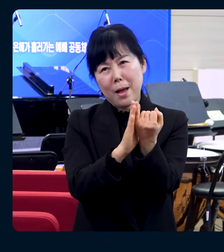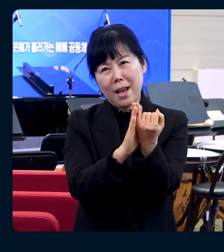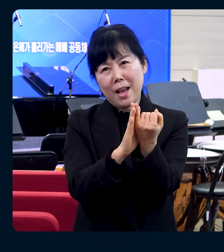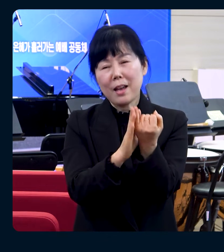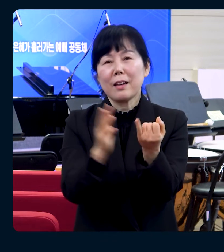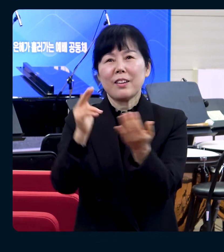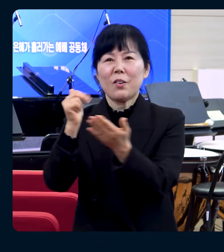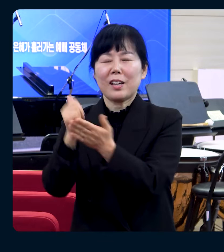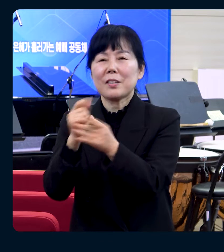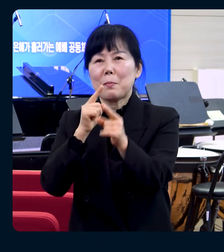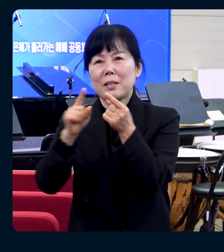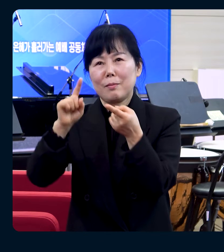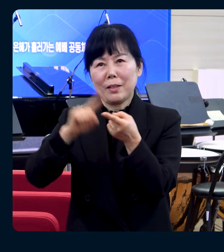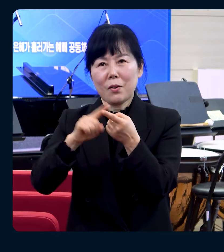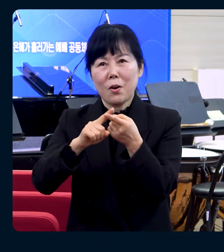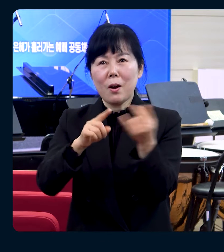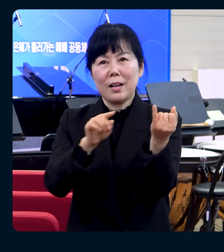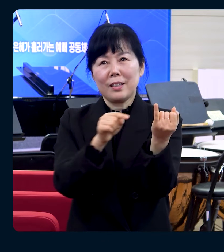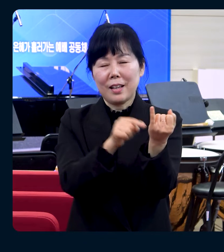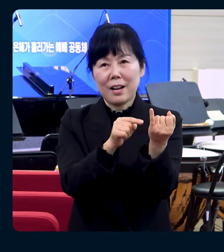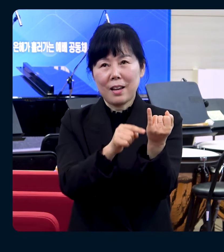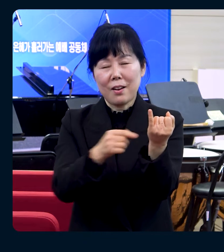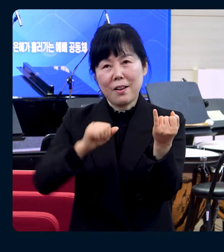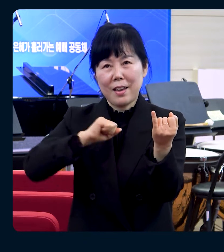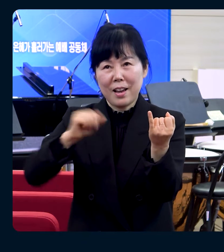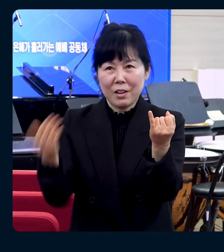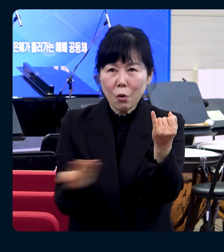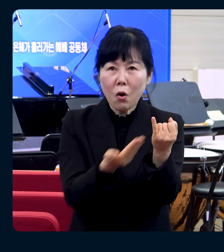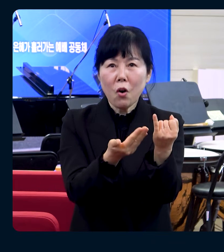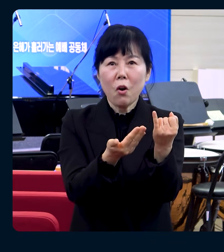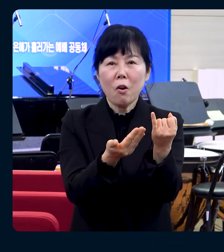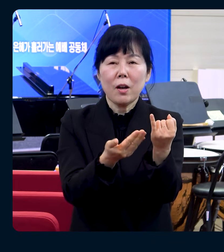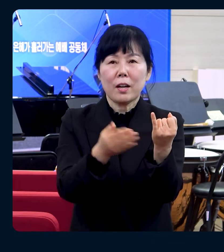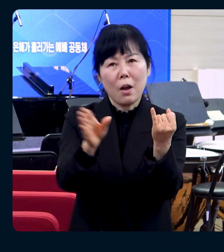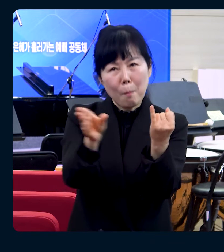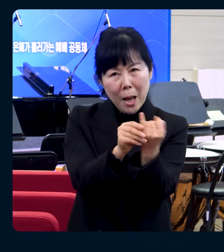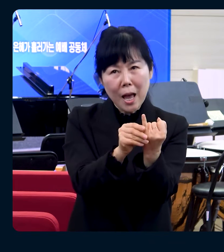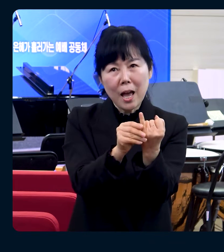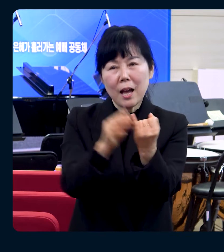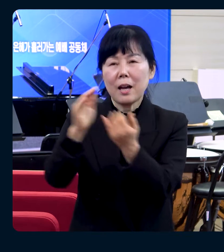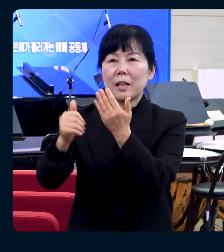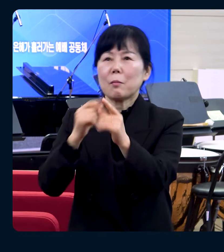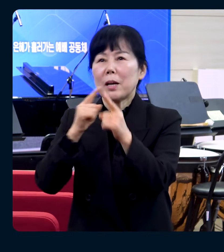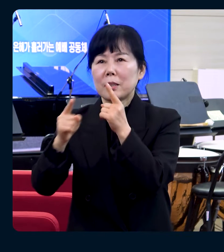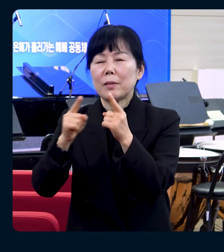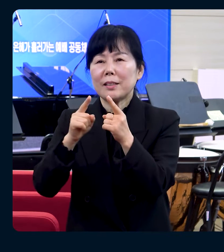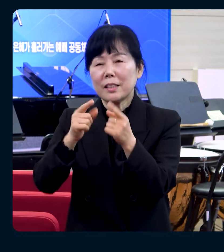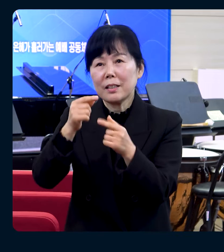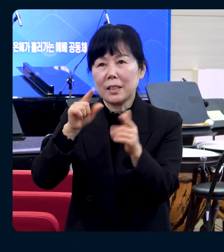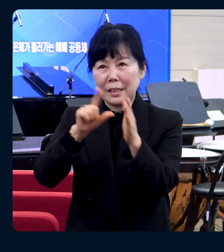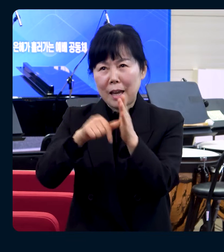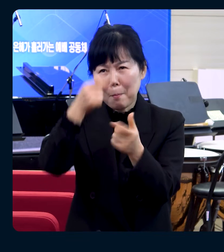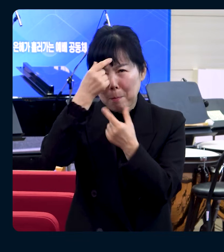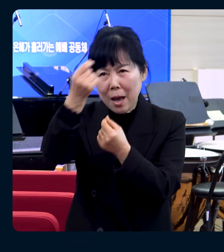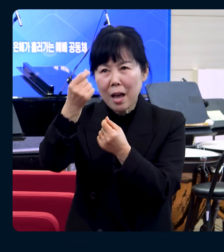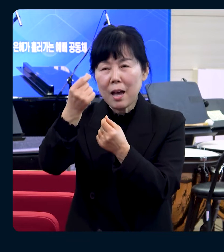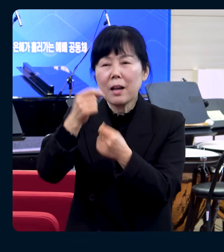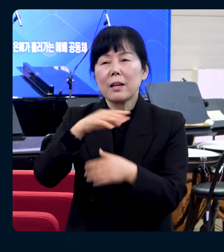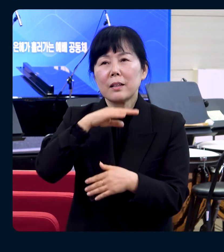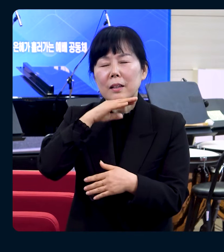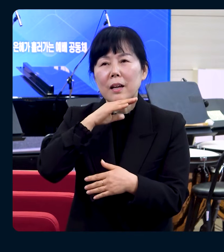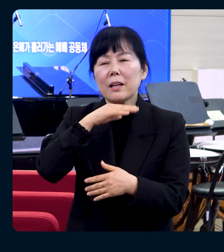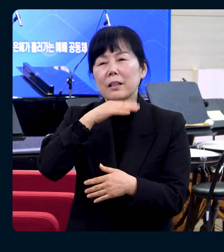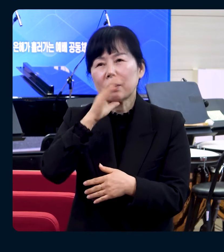사라를 돌보셨고 여호와께서 말씀하신 대로 사라에게 행하셨으므로 사라가 임신하고 하나님의 말씀하신 시기가